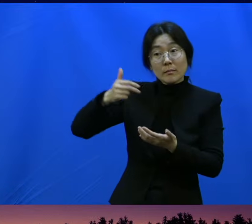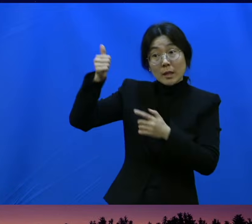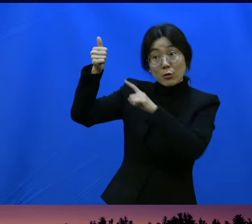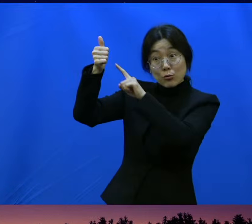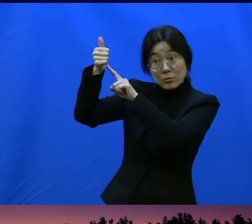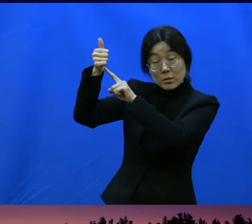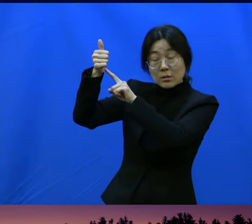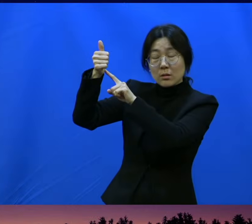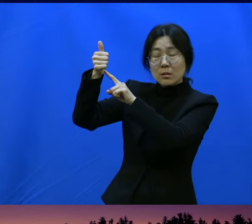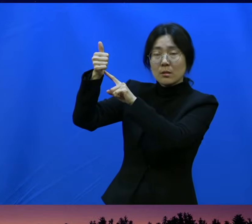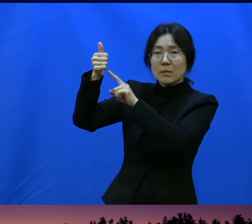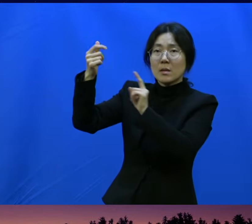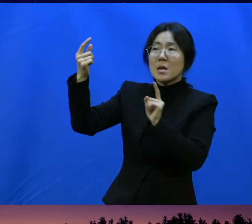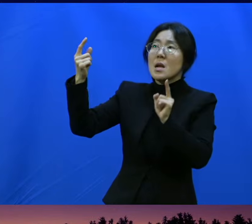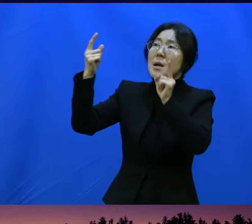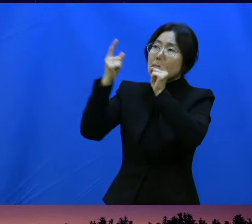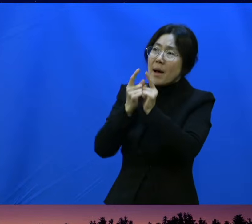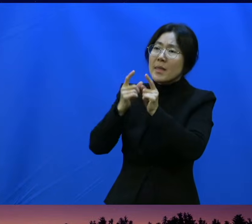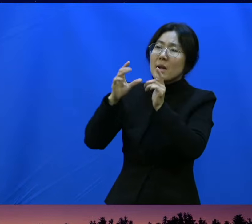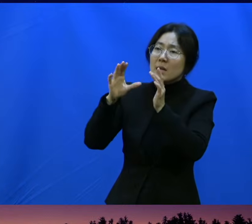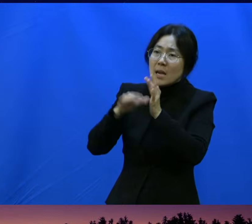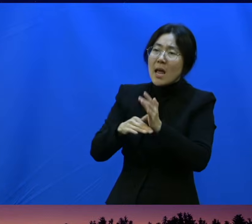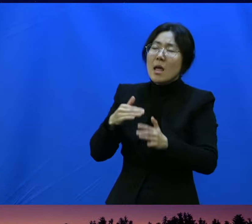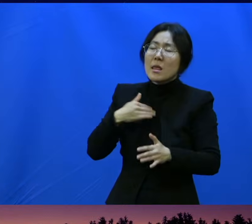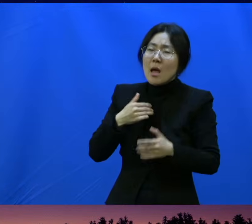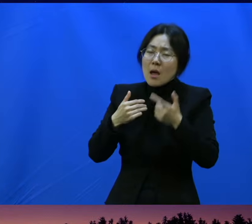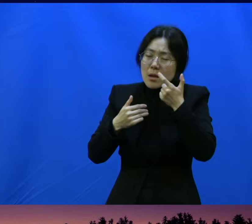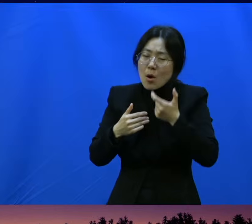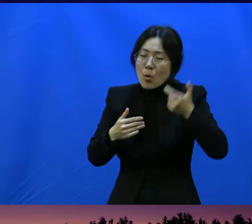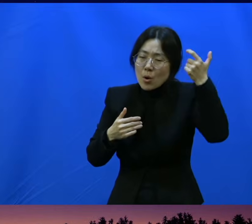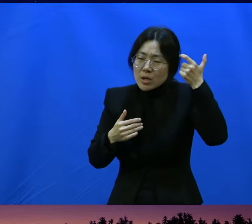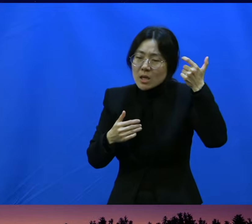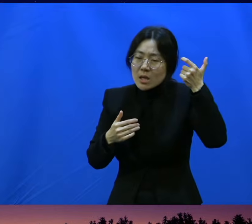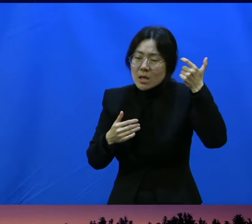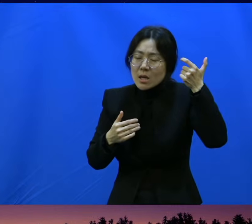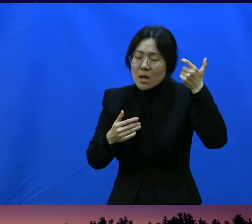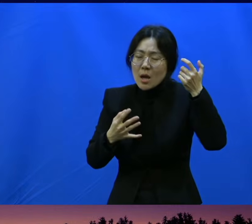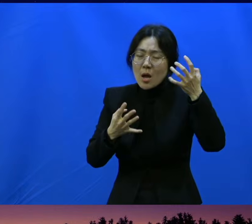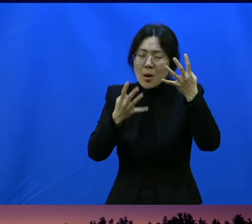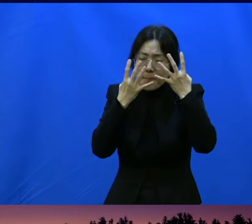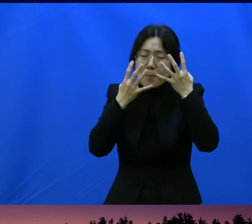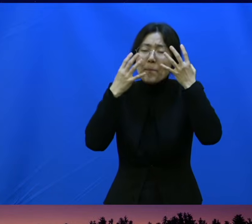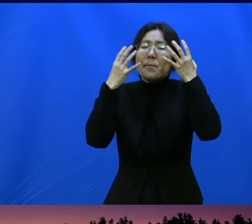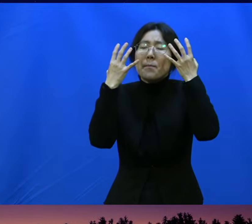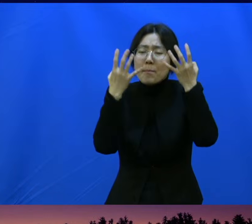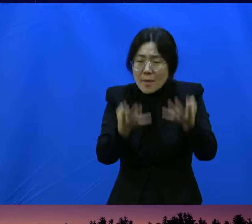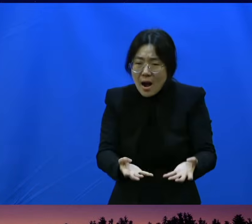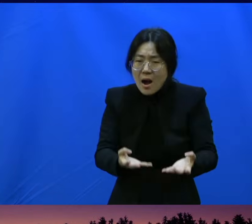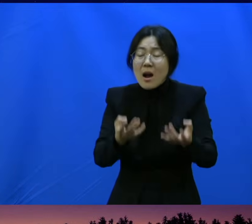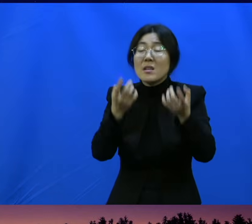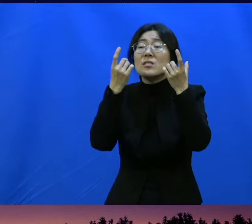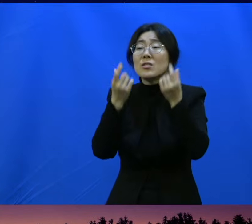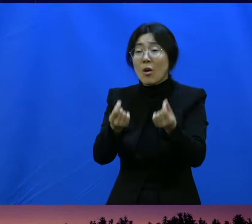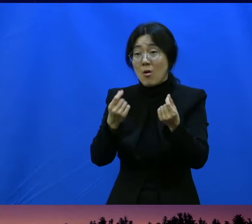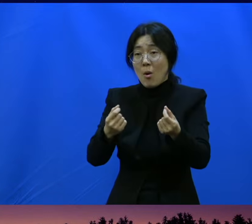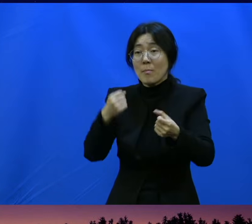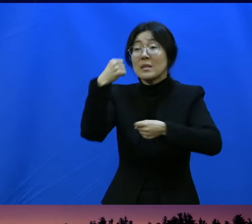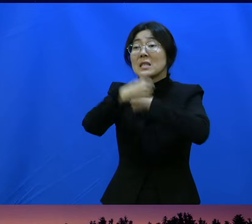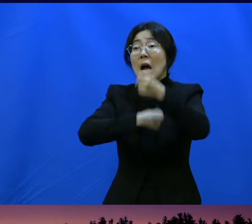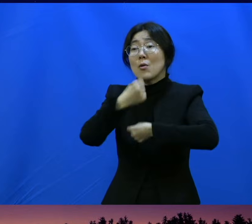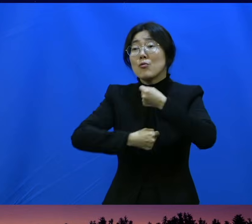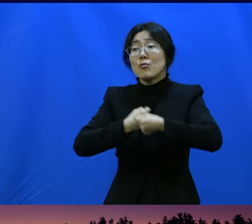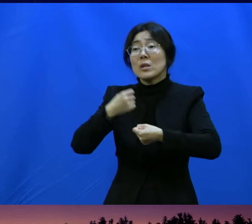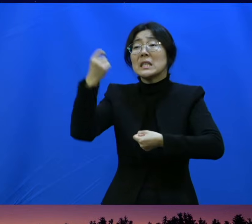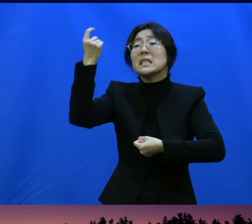만날 때 비로소 자신의 영혼이 옥에 갇힌 자가 마치 자유를 얻은 것과